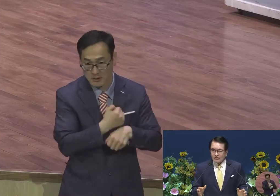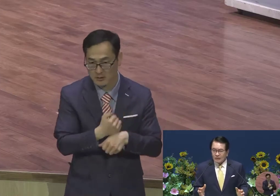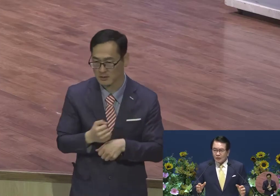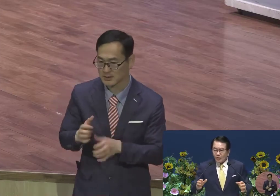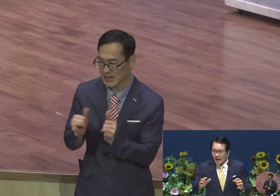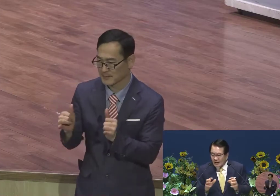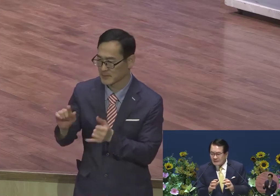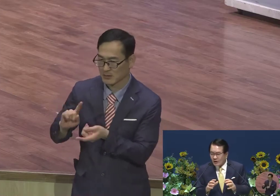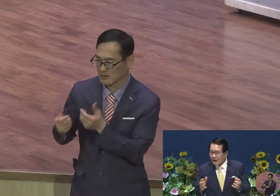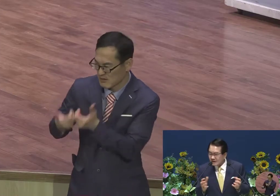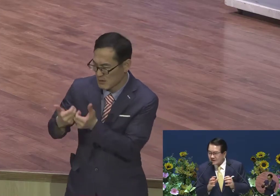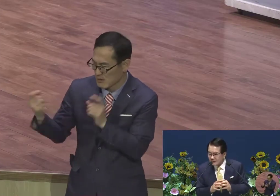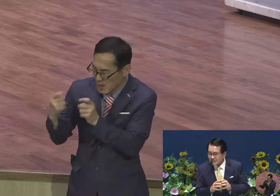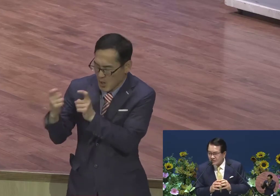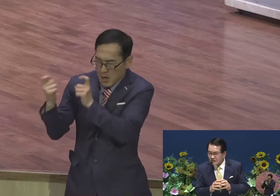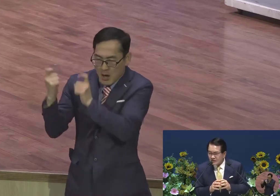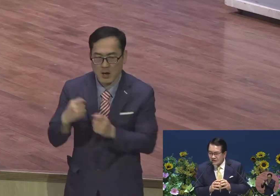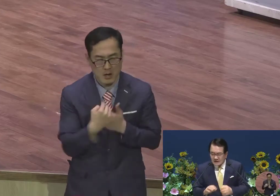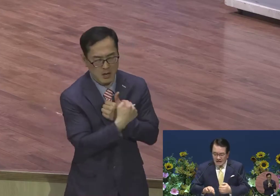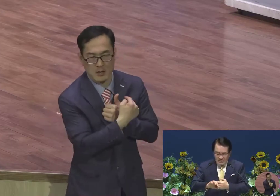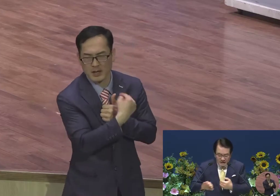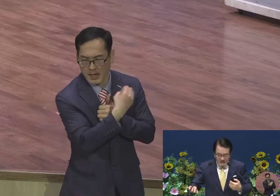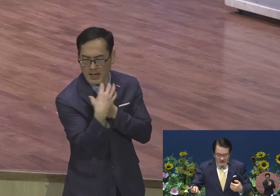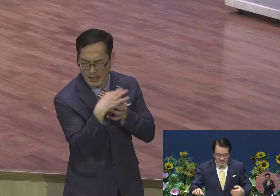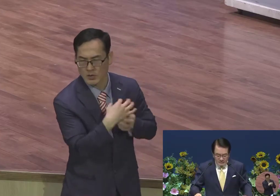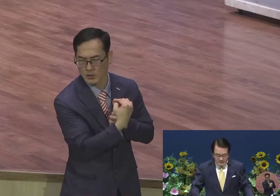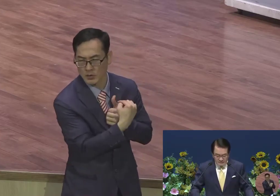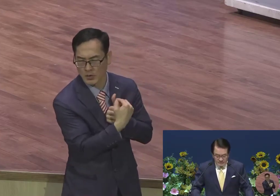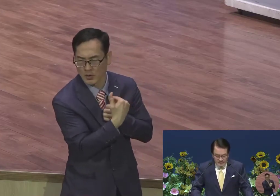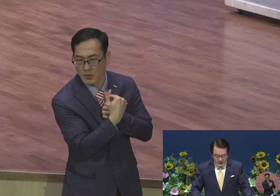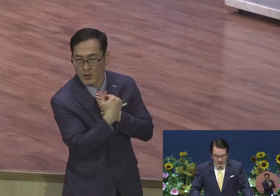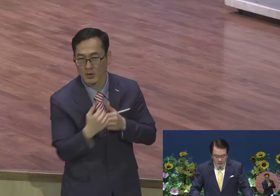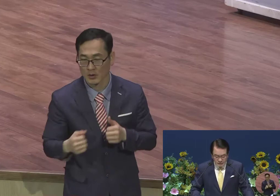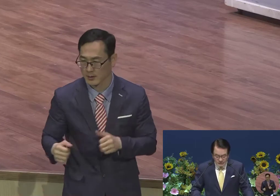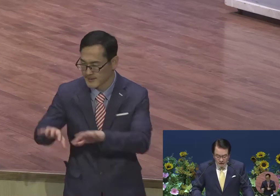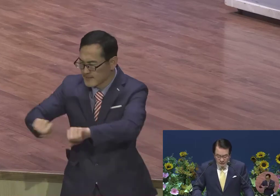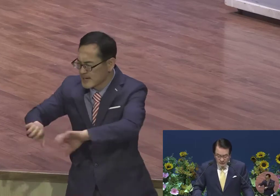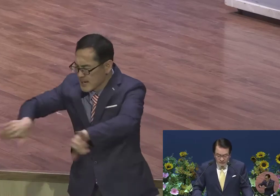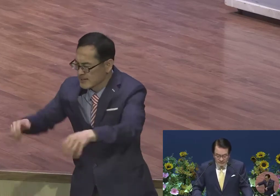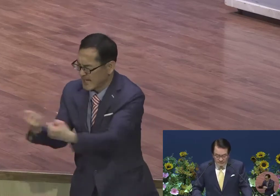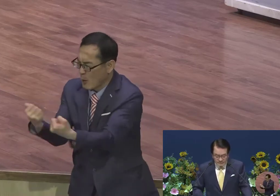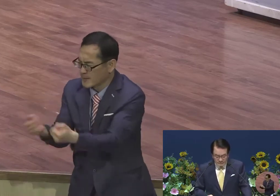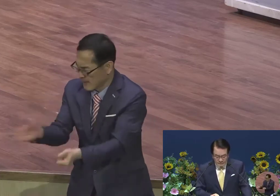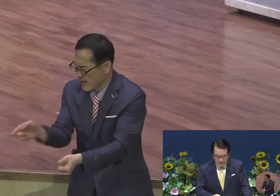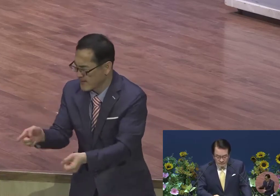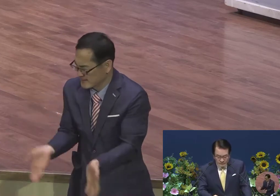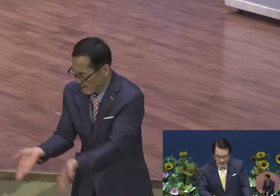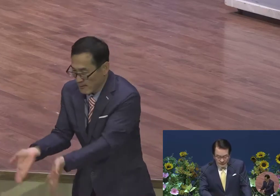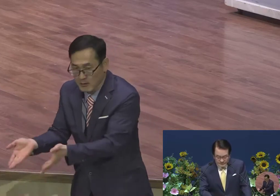예수님은 화해자 화해식이고 사단은 이간식이고 계속 그 싸움이에요